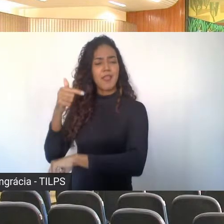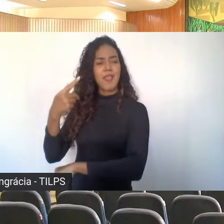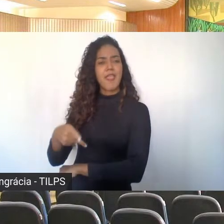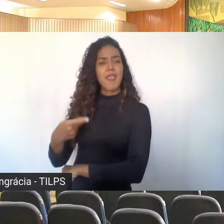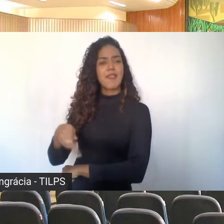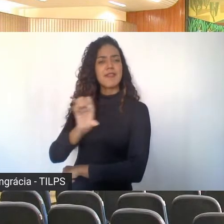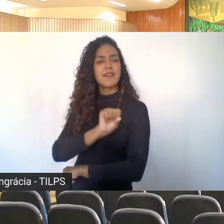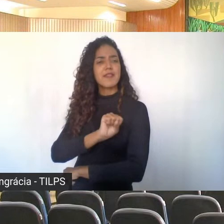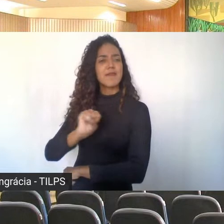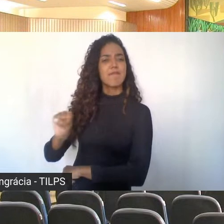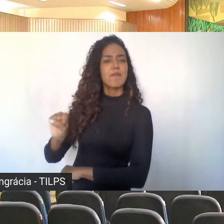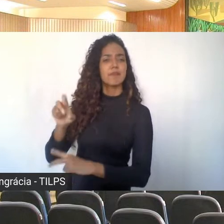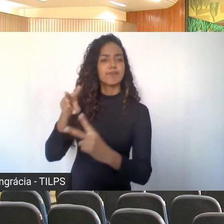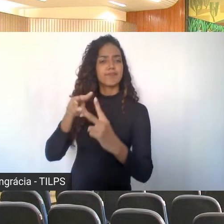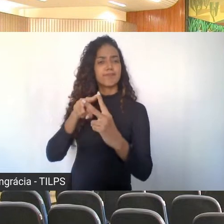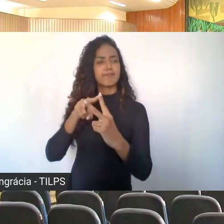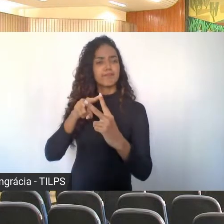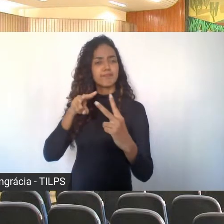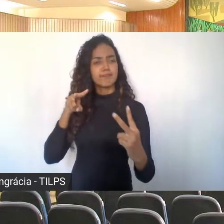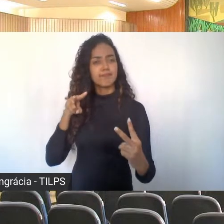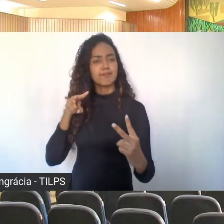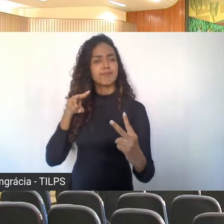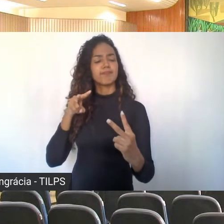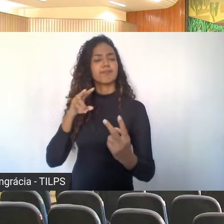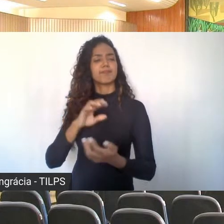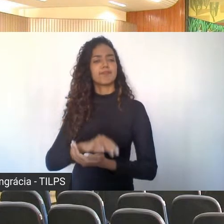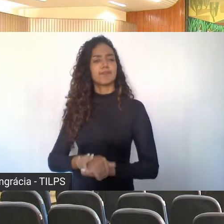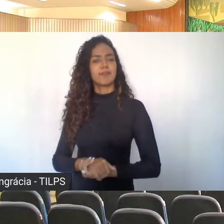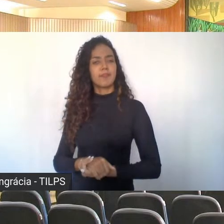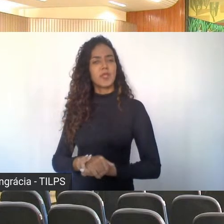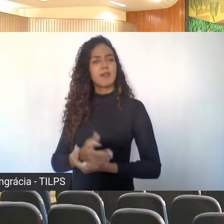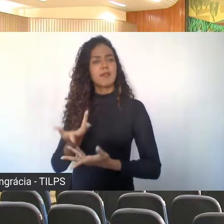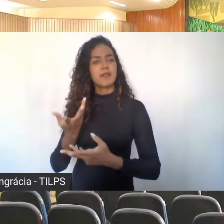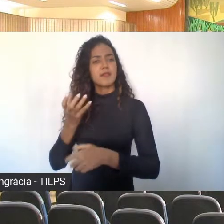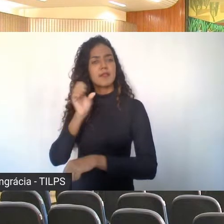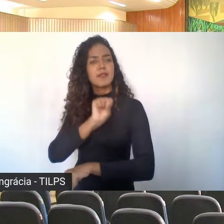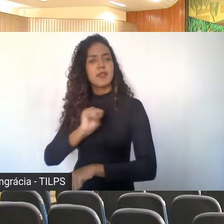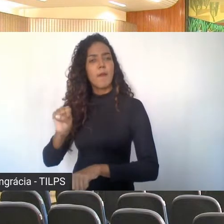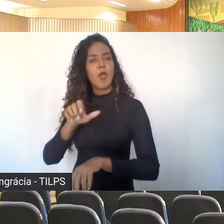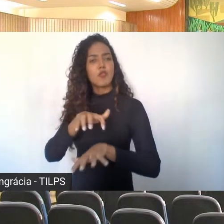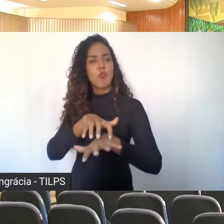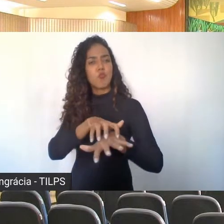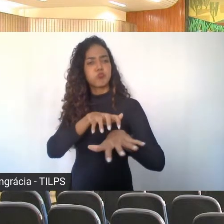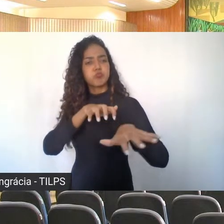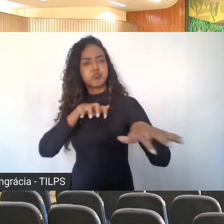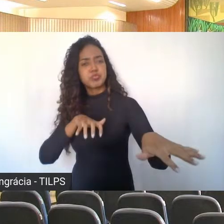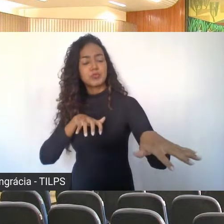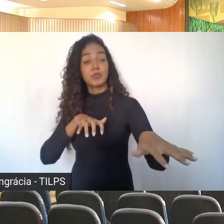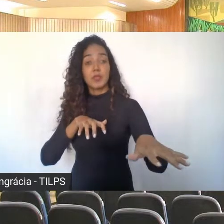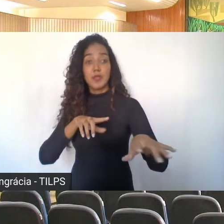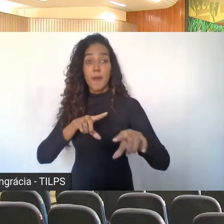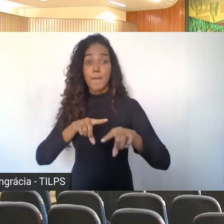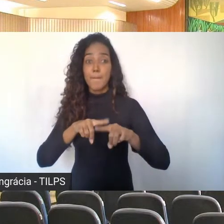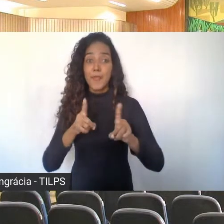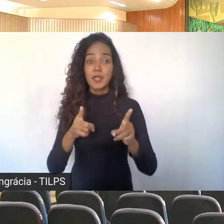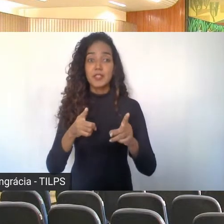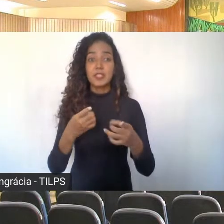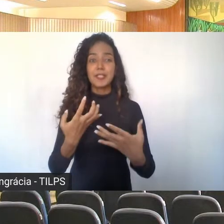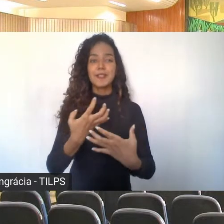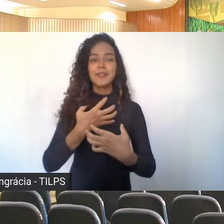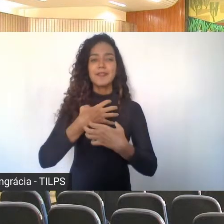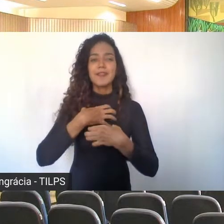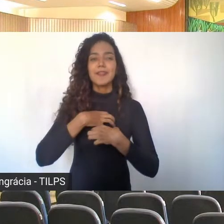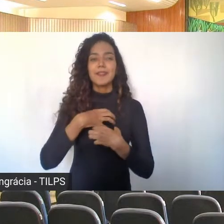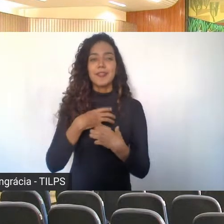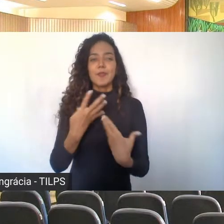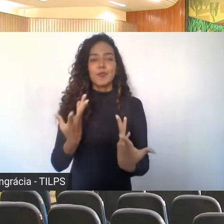semestre remoto, esse semestre virtual, mas com muito calor humano, do lado de cá e